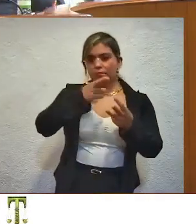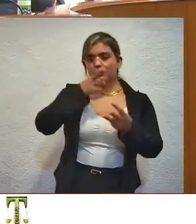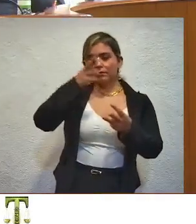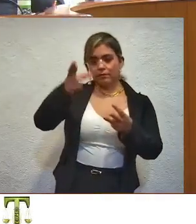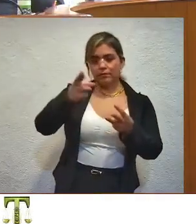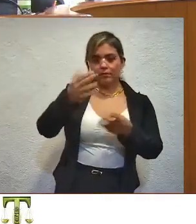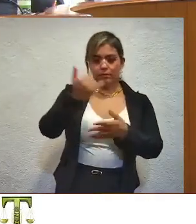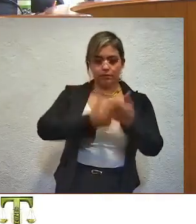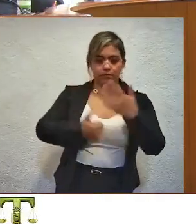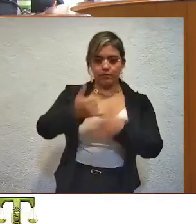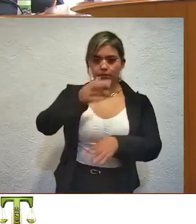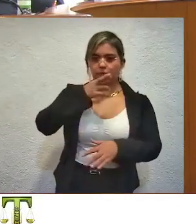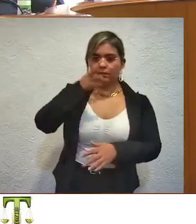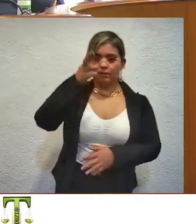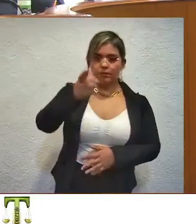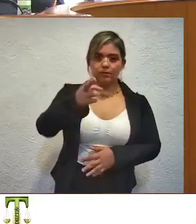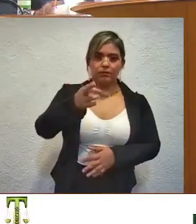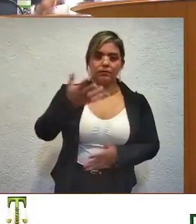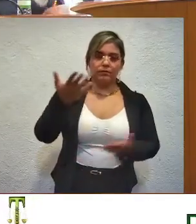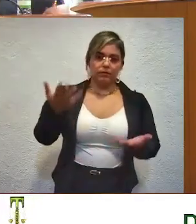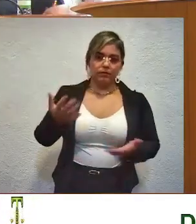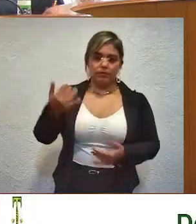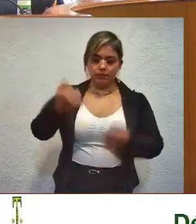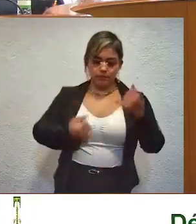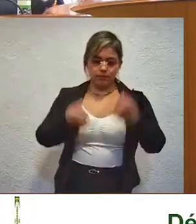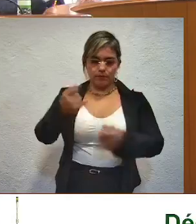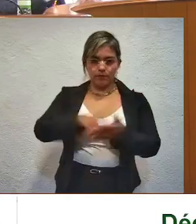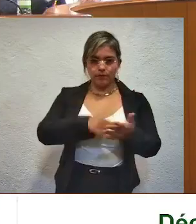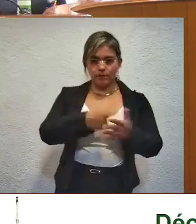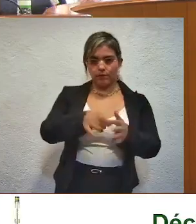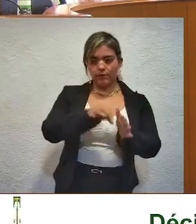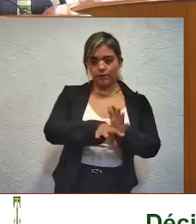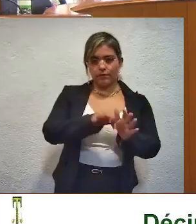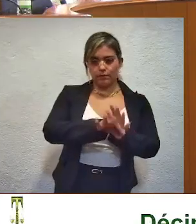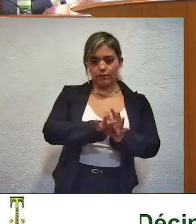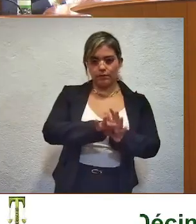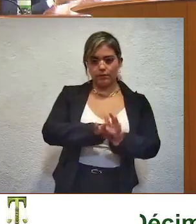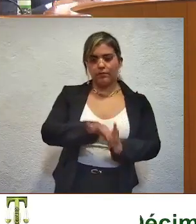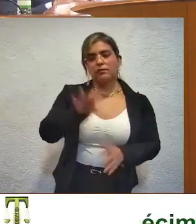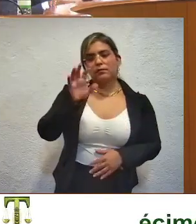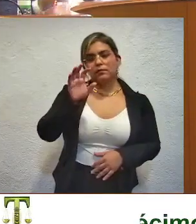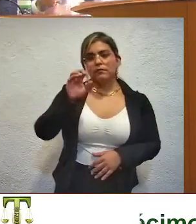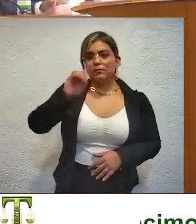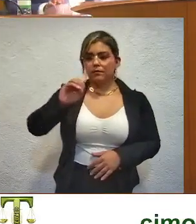trata del proyecto de resolución relativo al juicio electoral ciudadano identificado con la clave